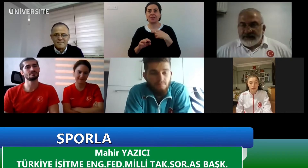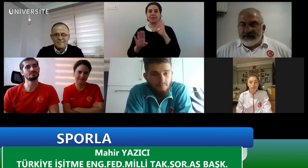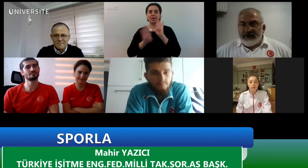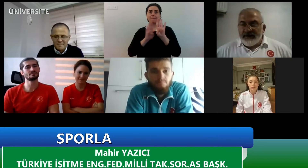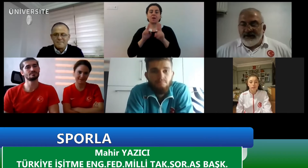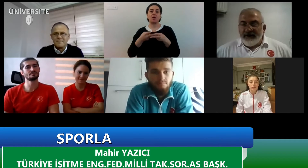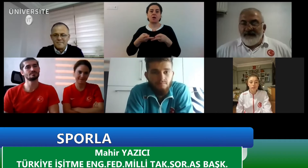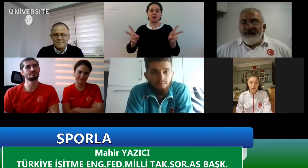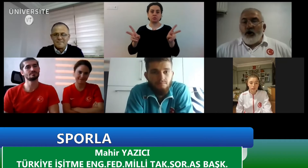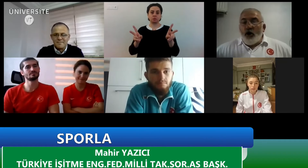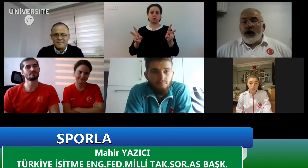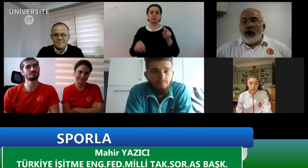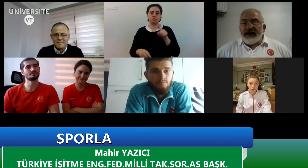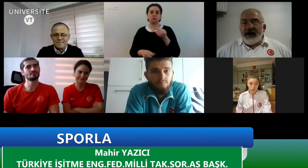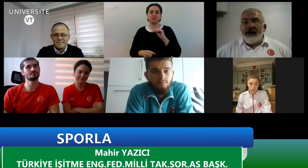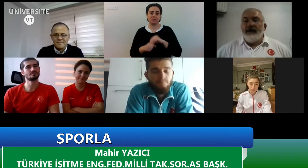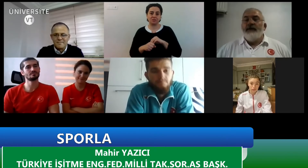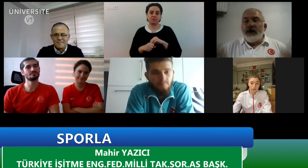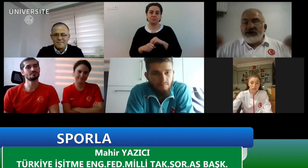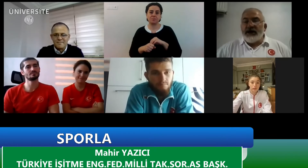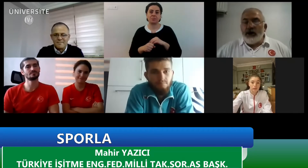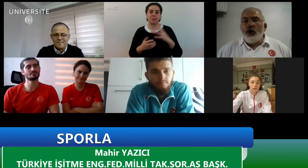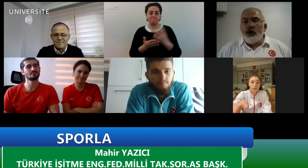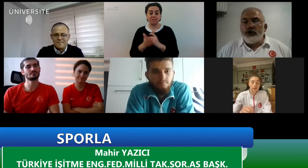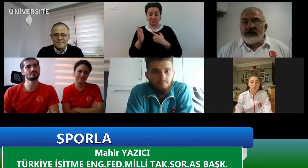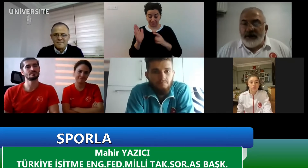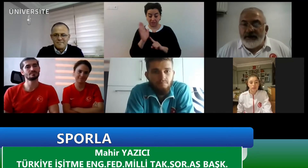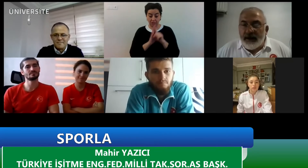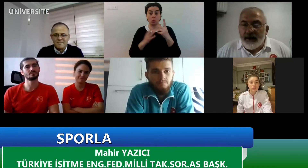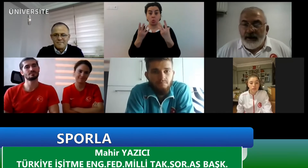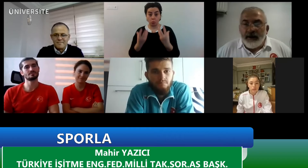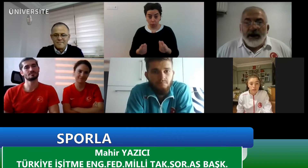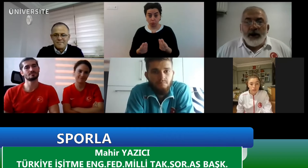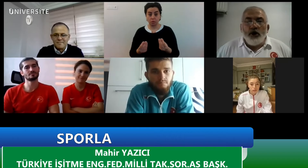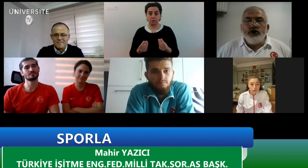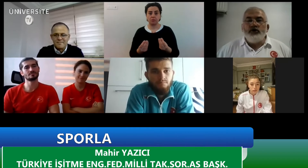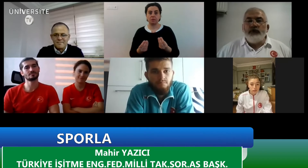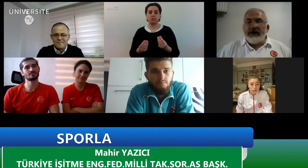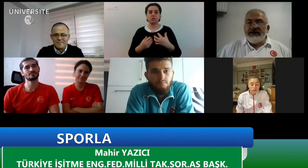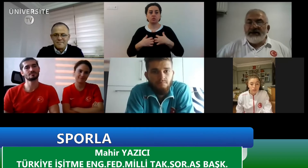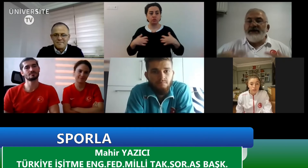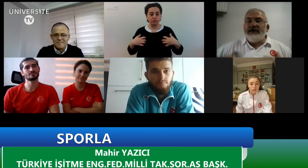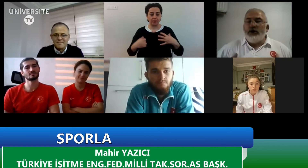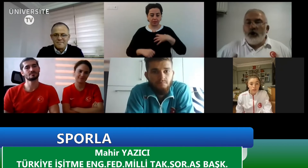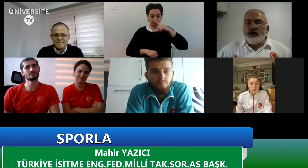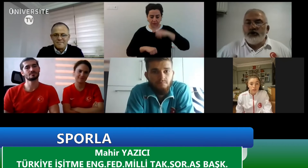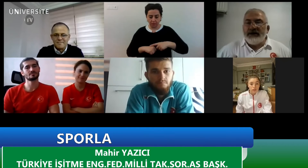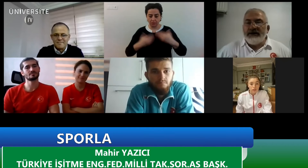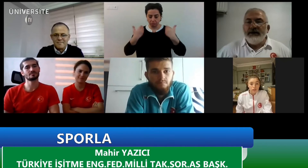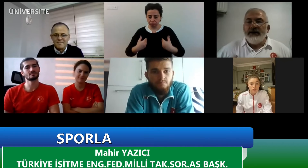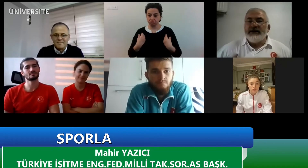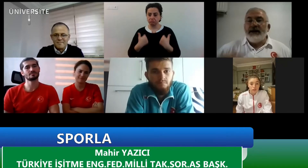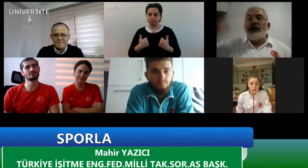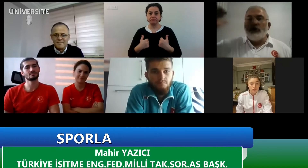var ve o kapıda başarılı olduğun zaman da özgüvenin, kendine